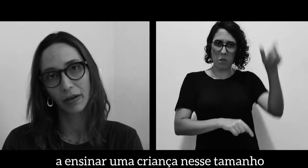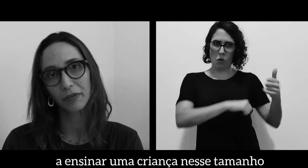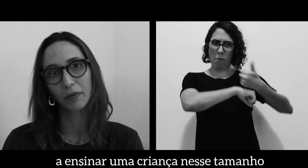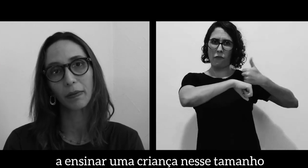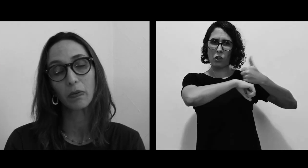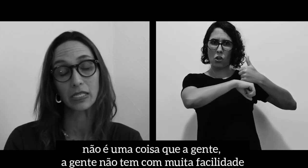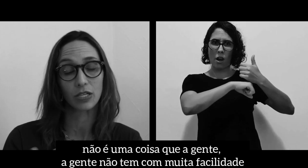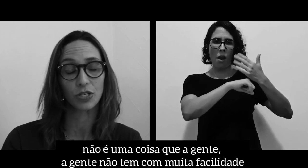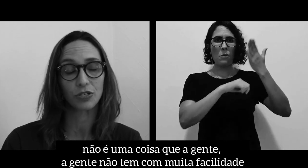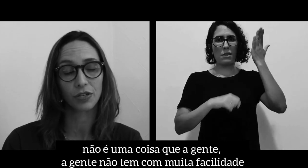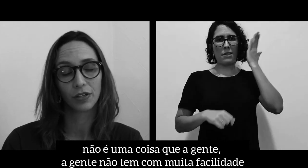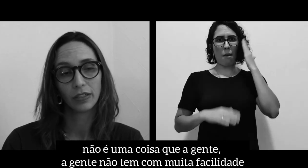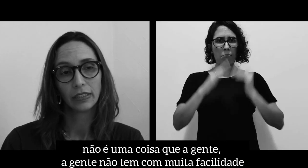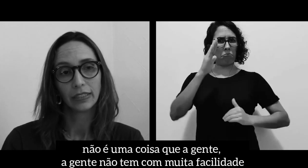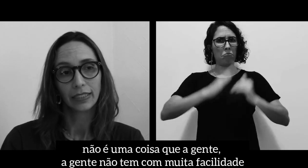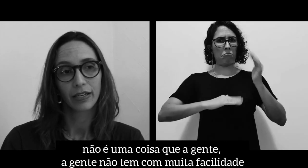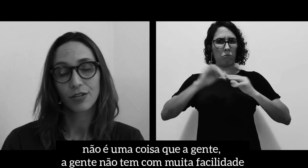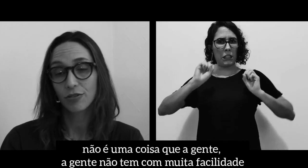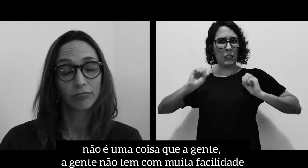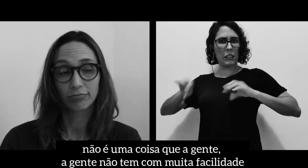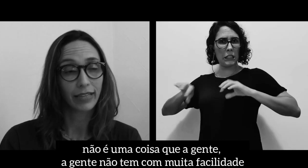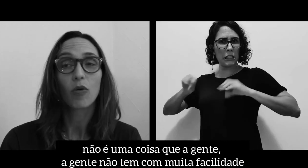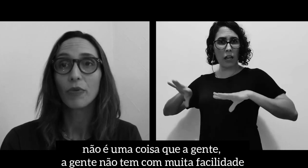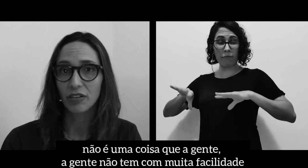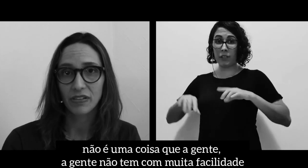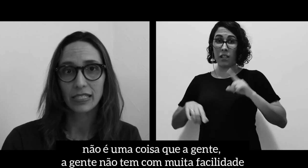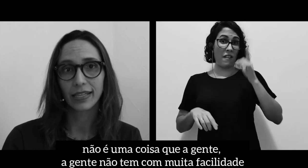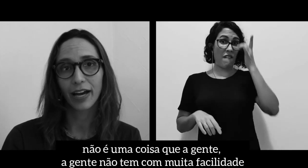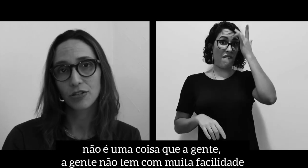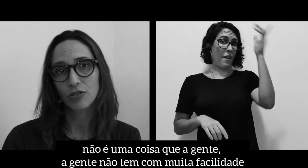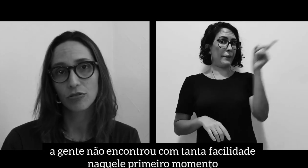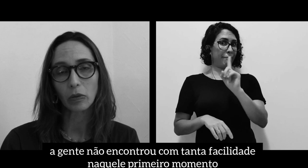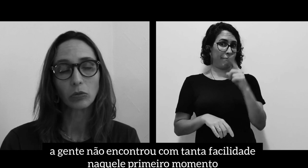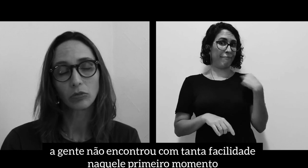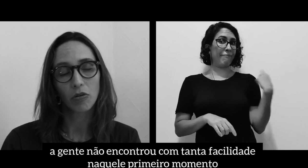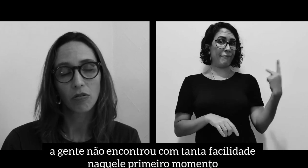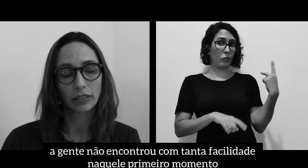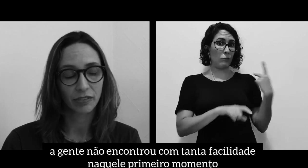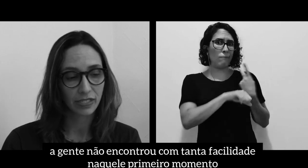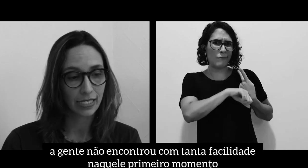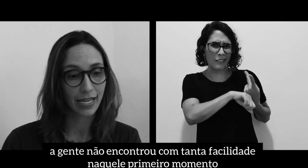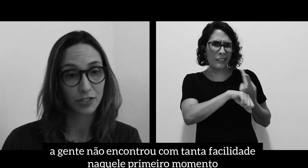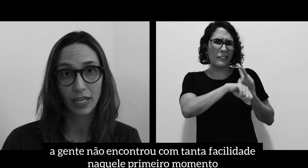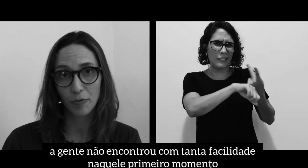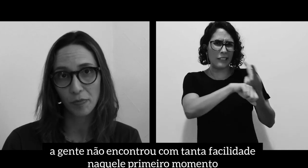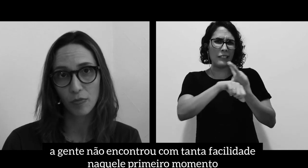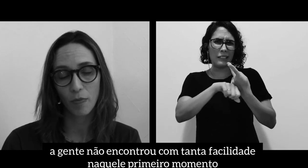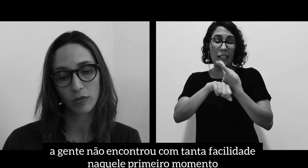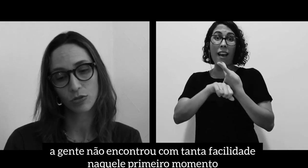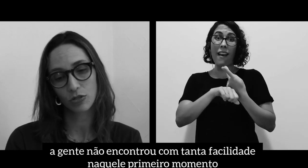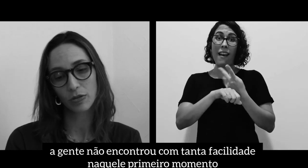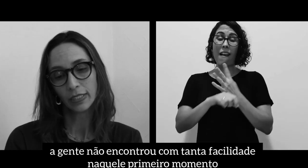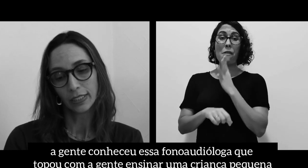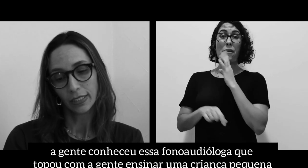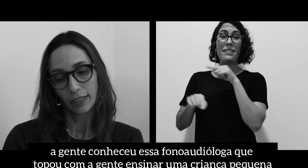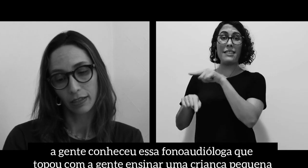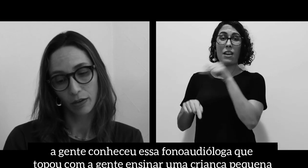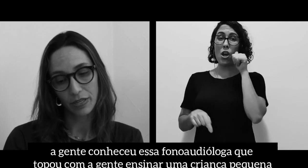desse tamanho, não é uma coisa que a gente tem com muita facilidade, a gente não encontrou com tanta facilidade naquele primeiro momento. A